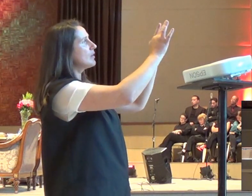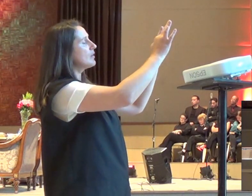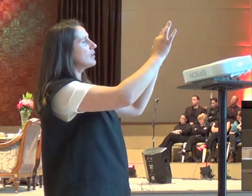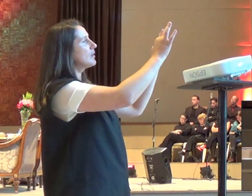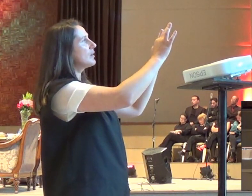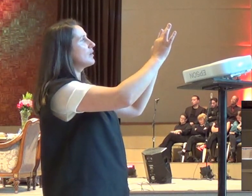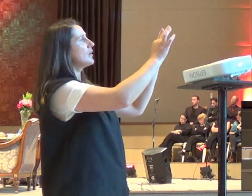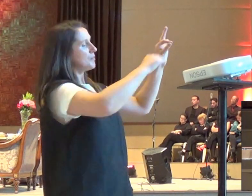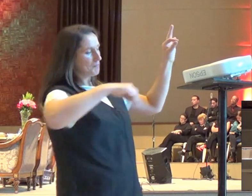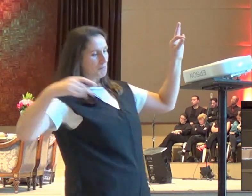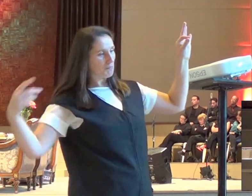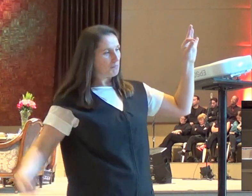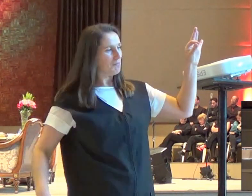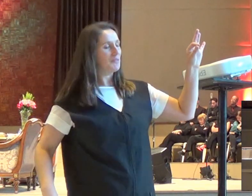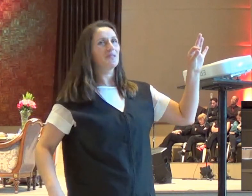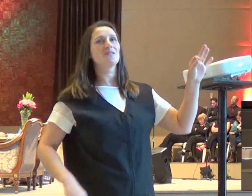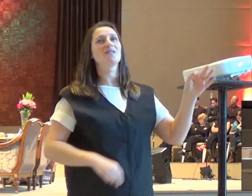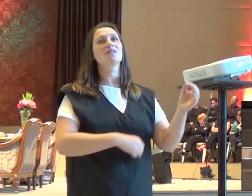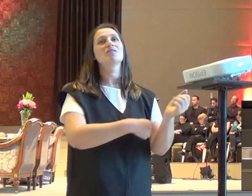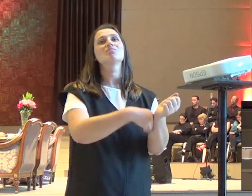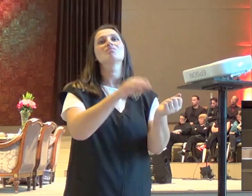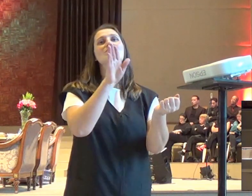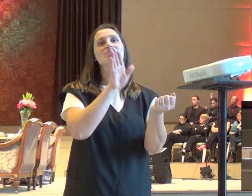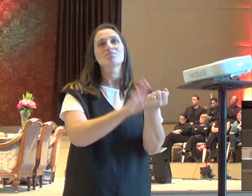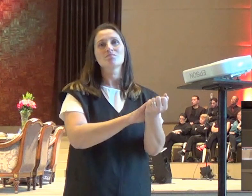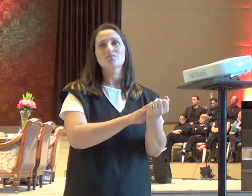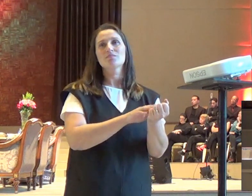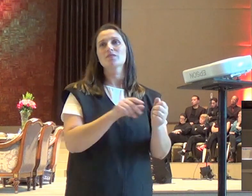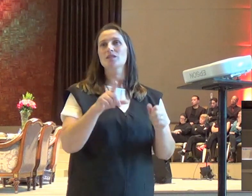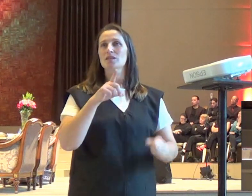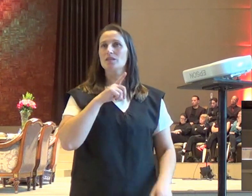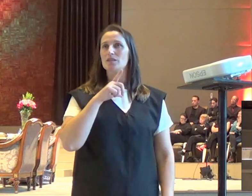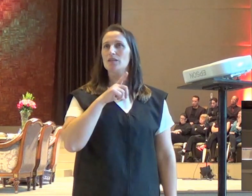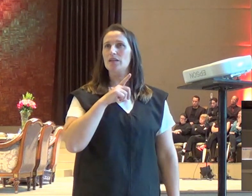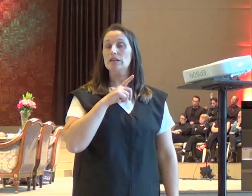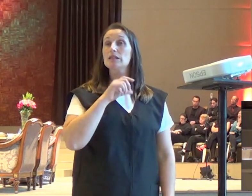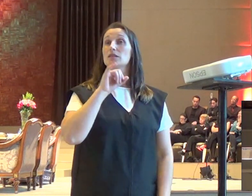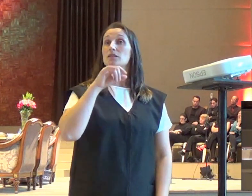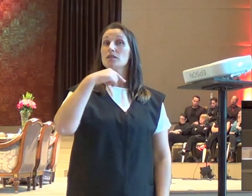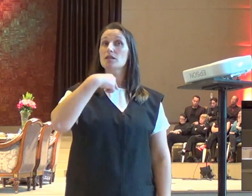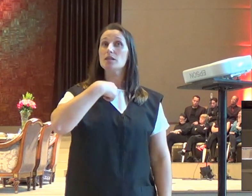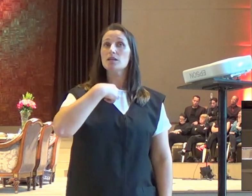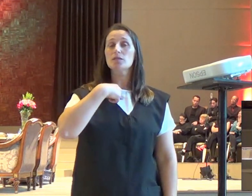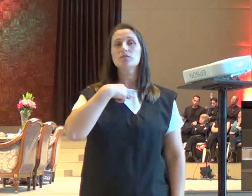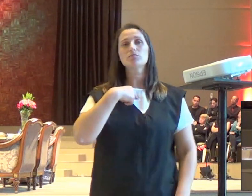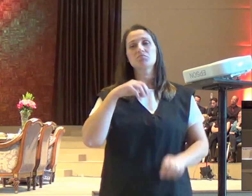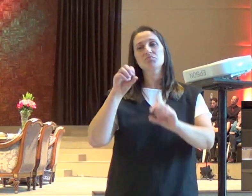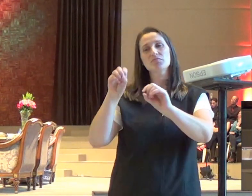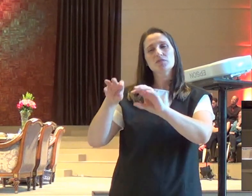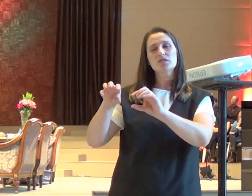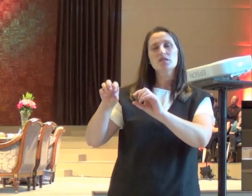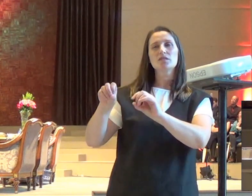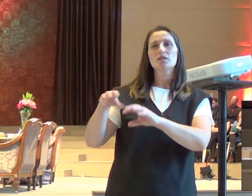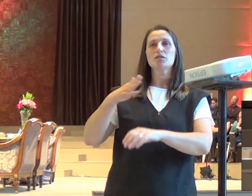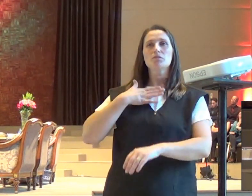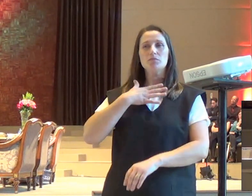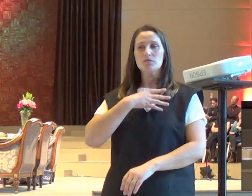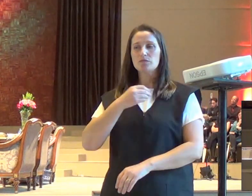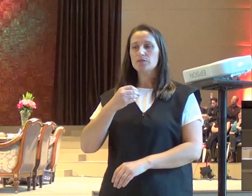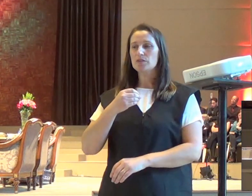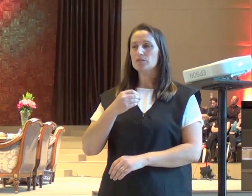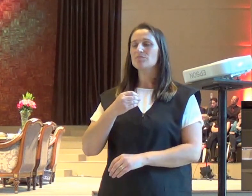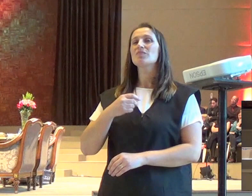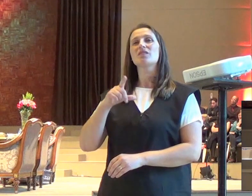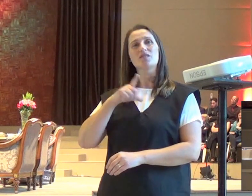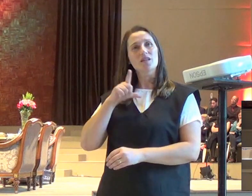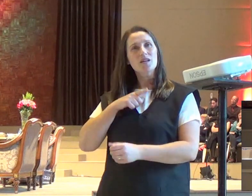consequência e quando a gente não ensina que as ações tem consequência os nossos